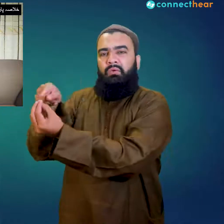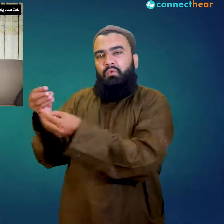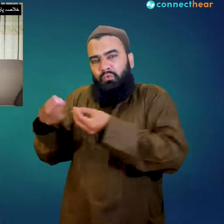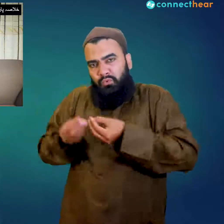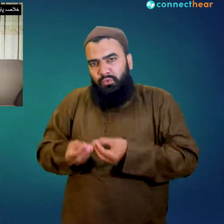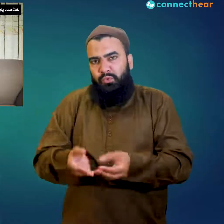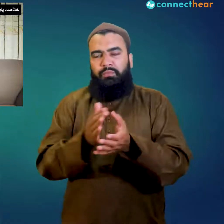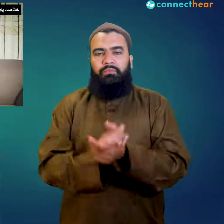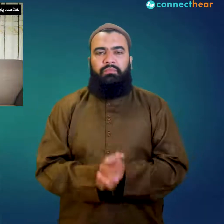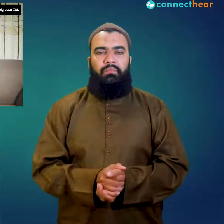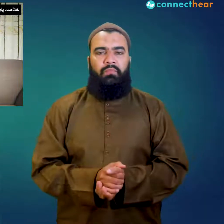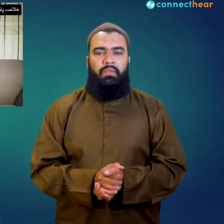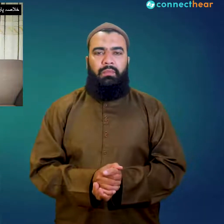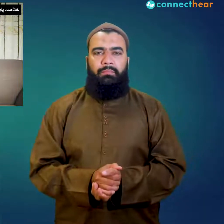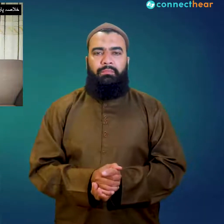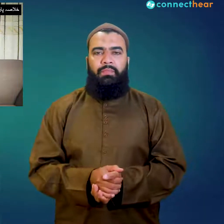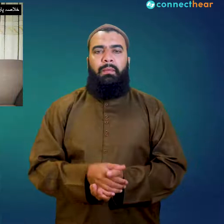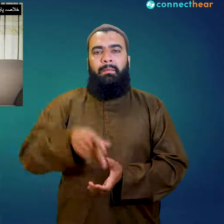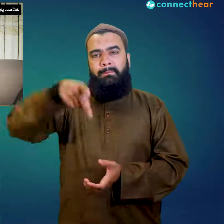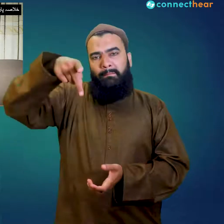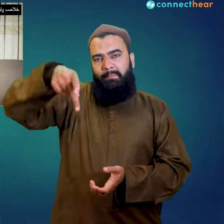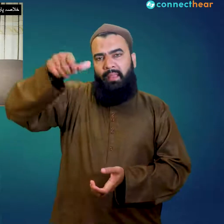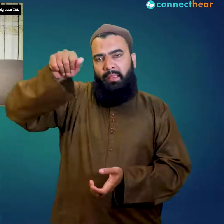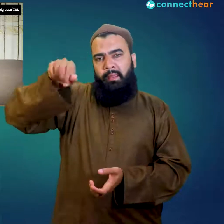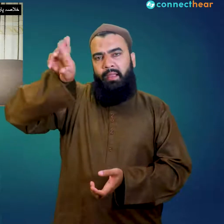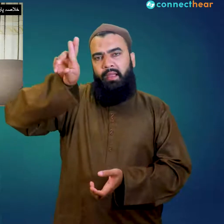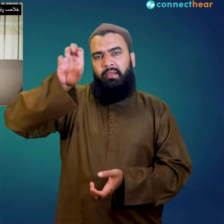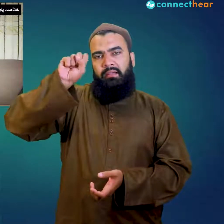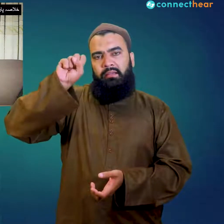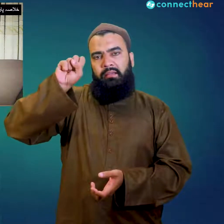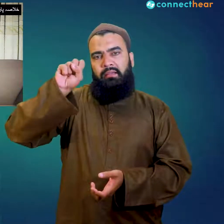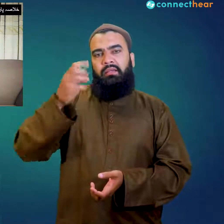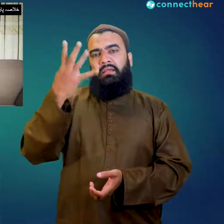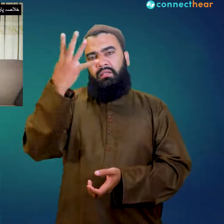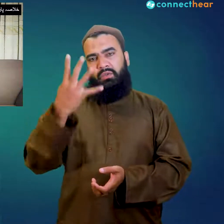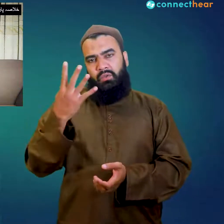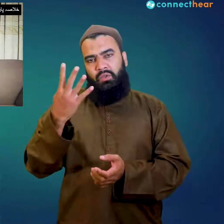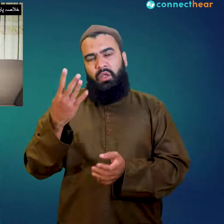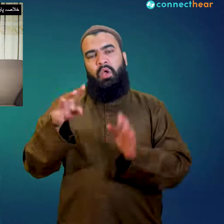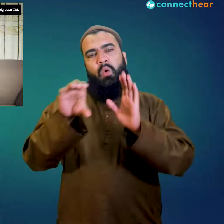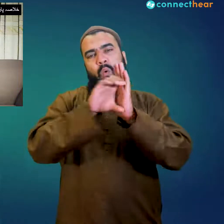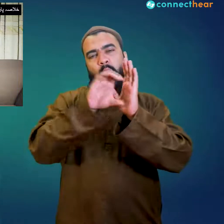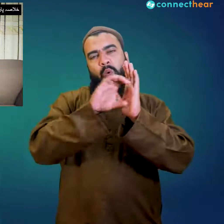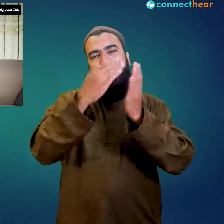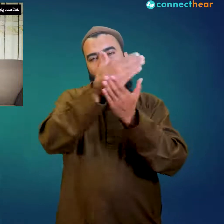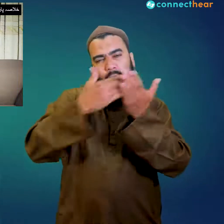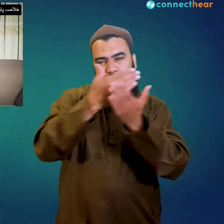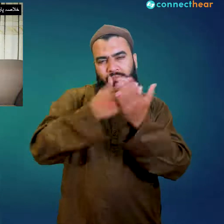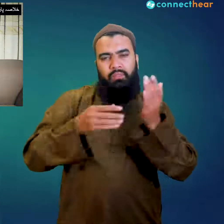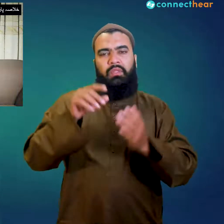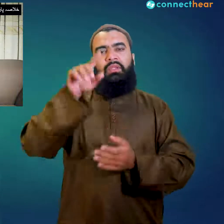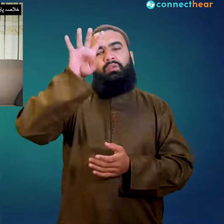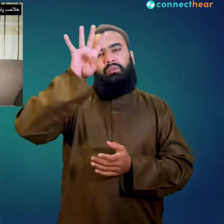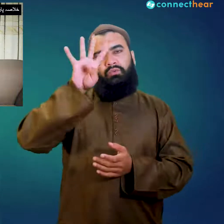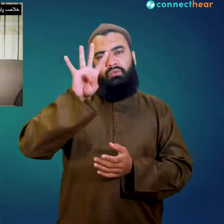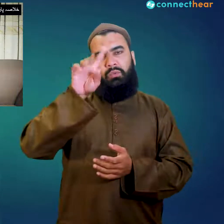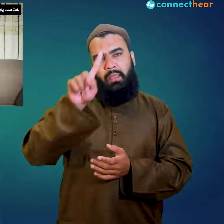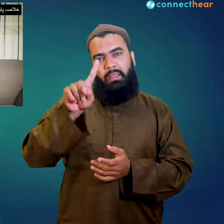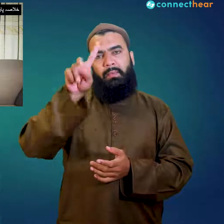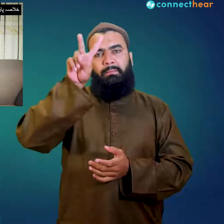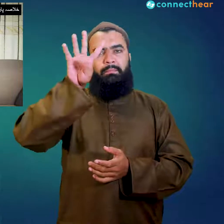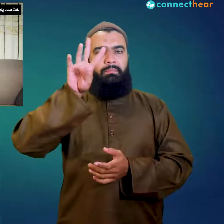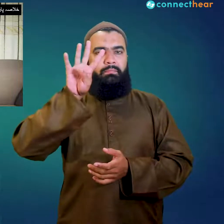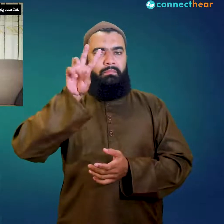پارے کے اعتبار سے رکوع نمبر 12 ہے اور سورت کا رکوع نمبر 1۔ آیت نمبر